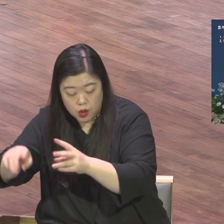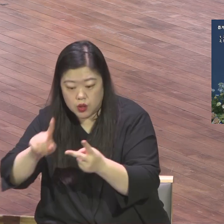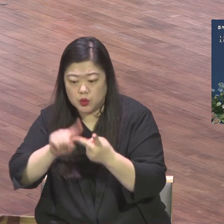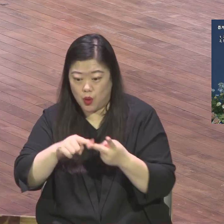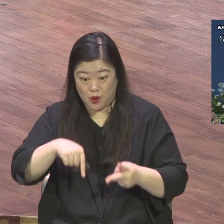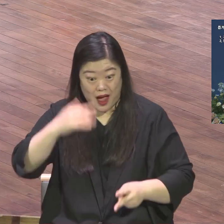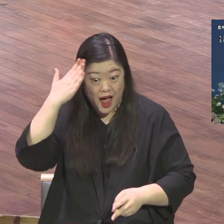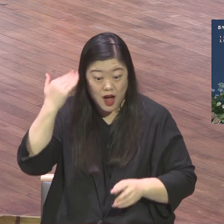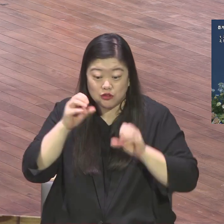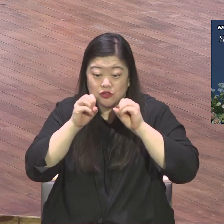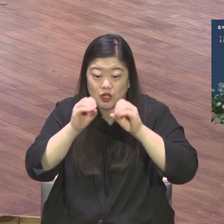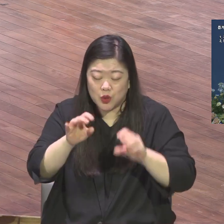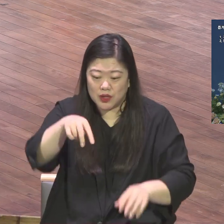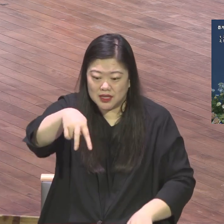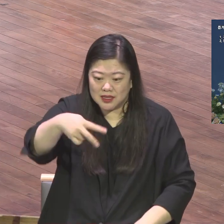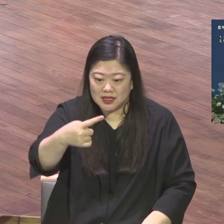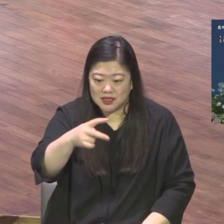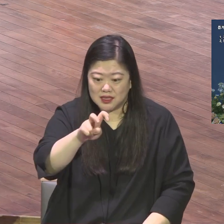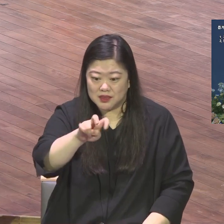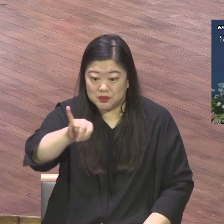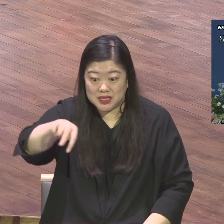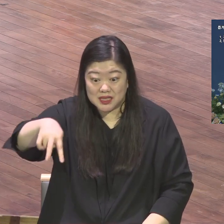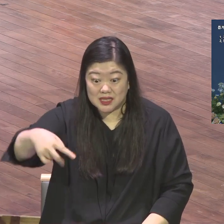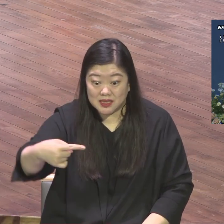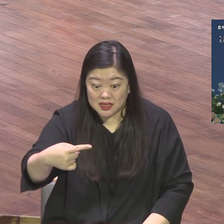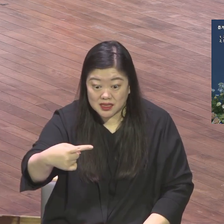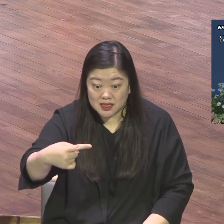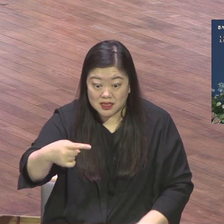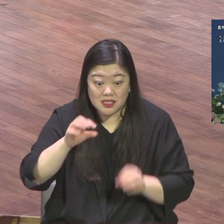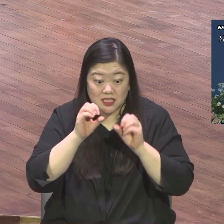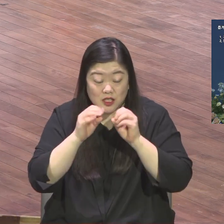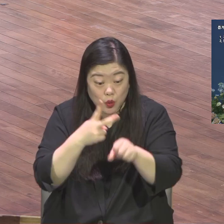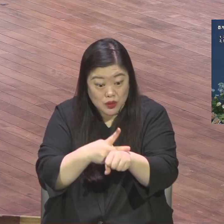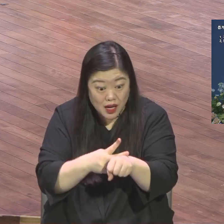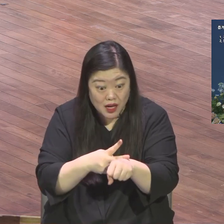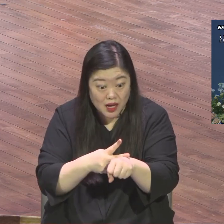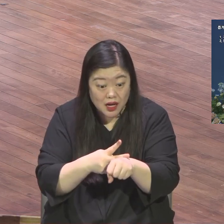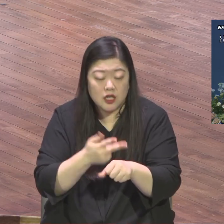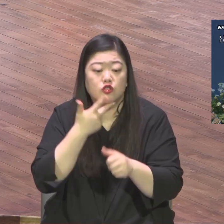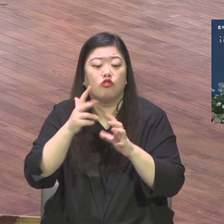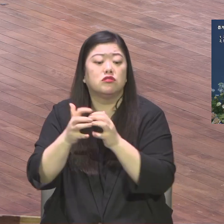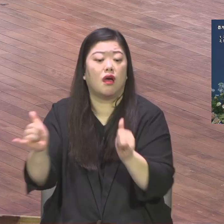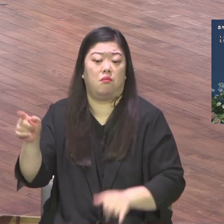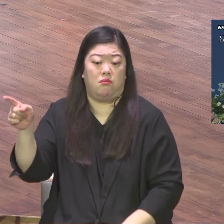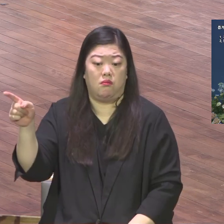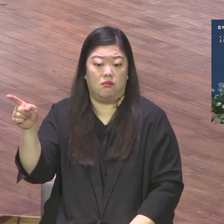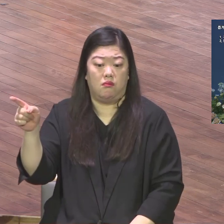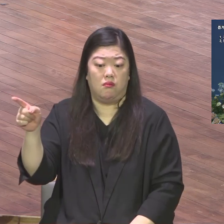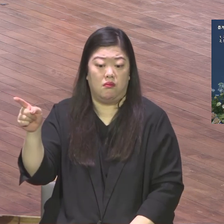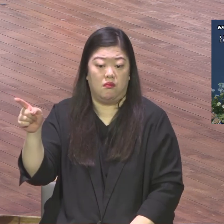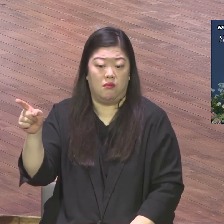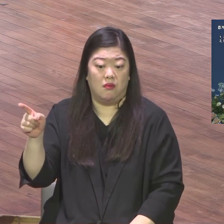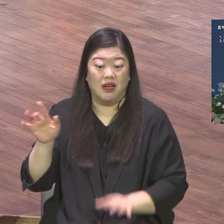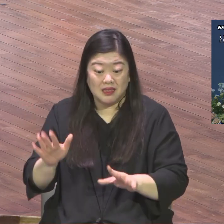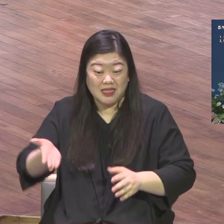교회가 파송했던 그런 선교사들입니다. 그런데 지금은 영국이 어떻게 됐냐